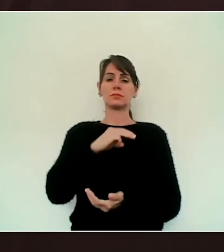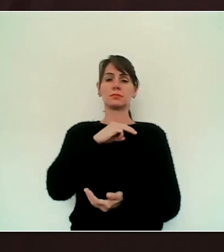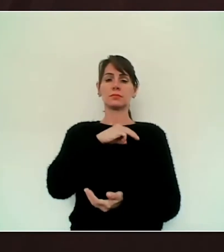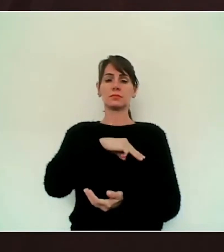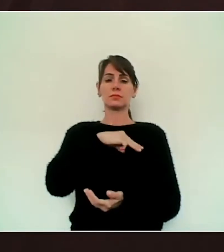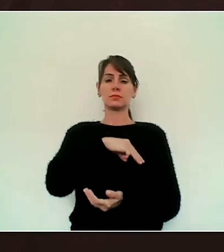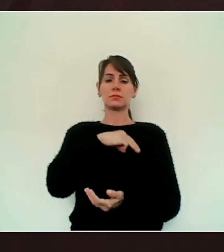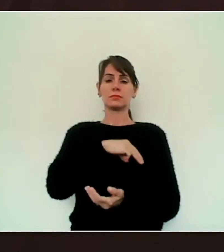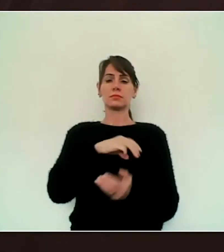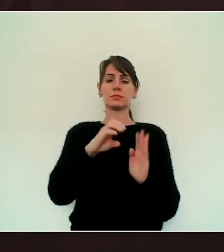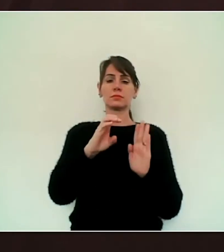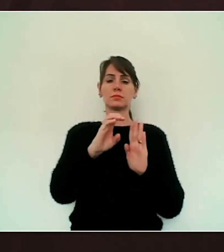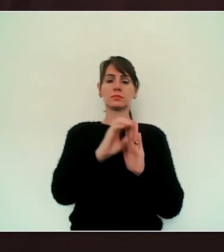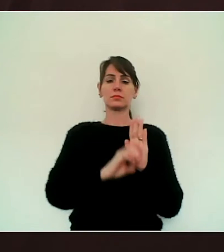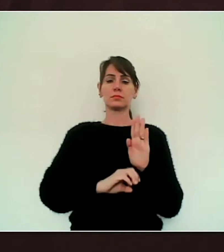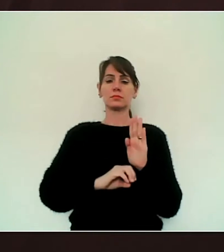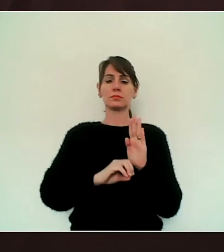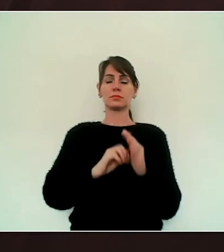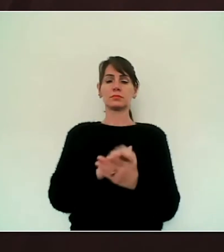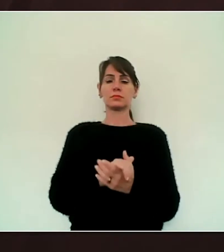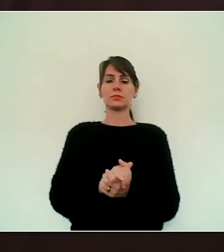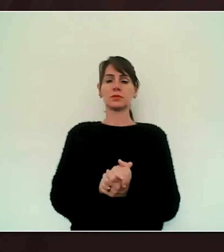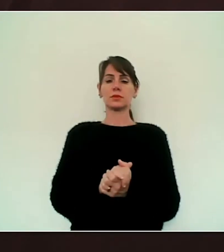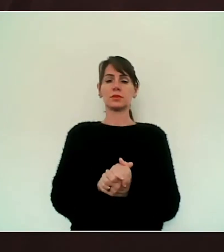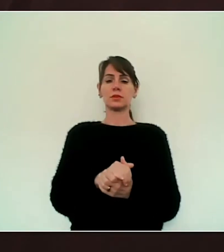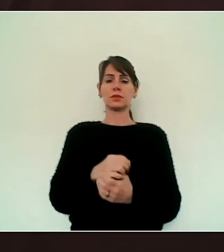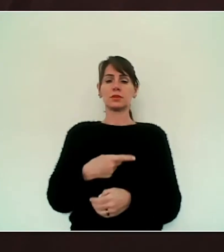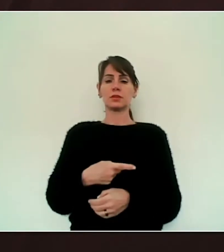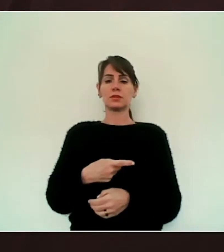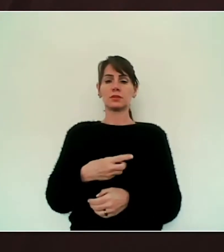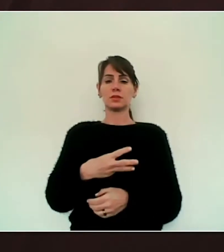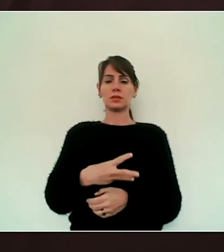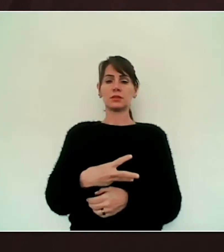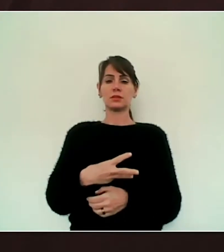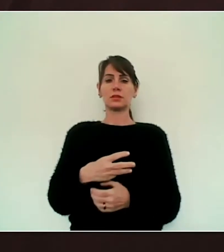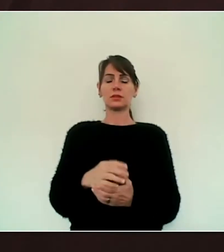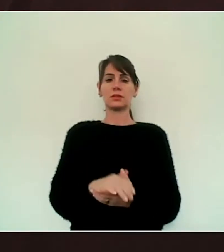13. Ó Senhor Jesus.